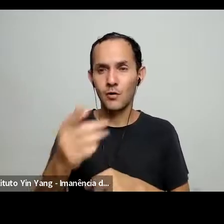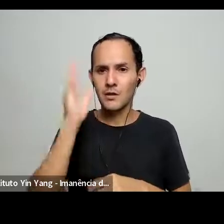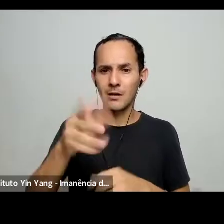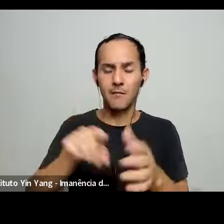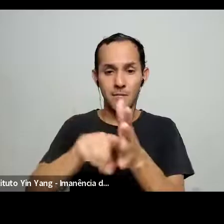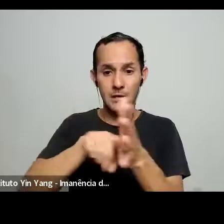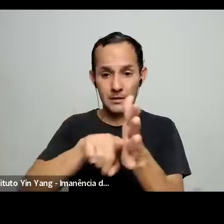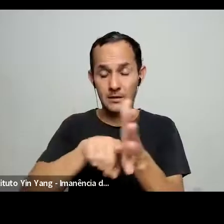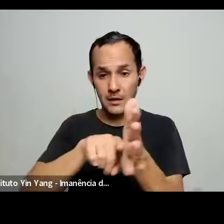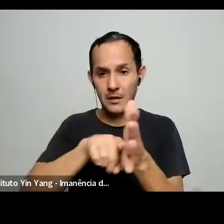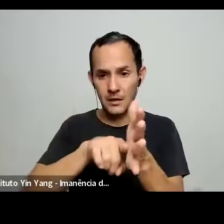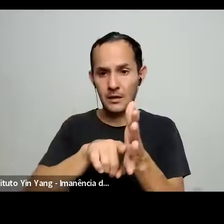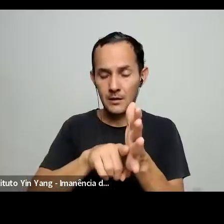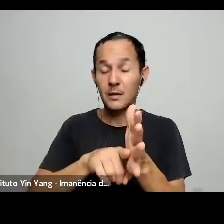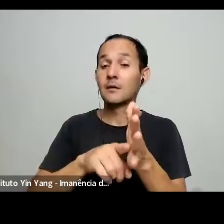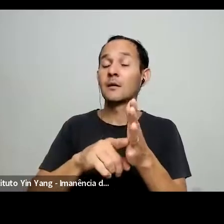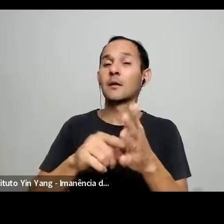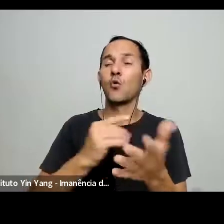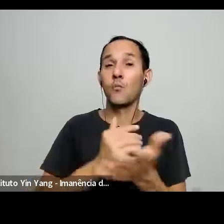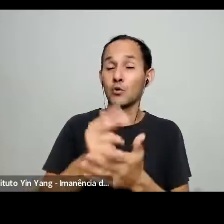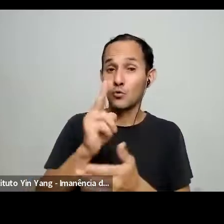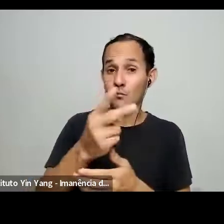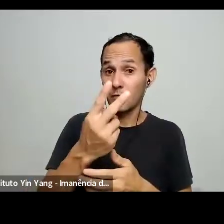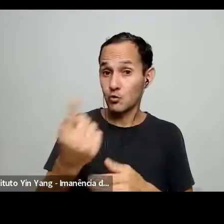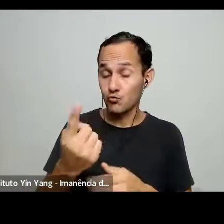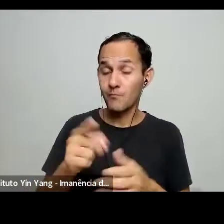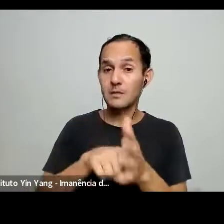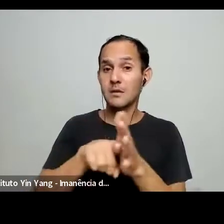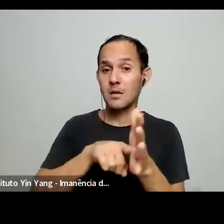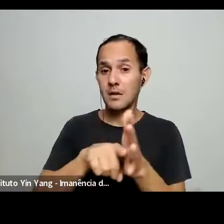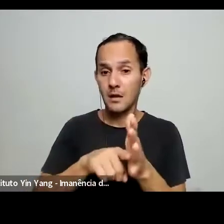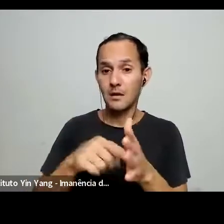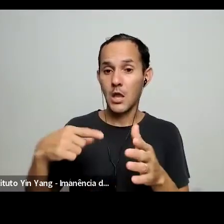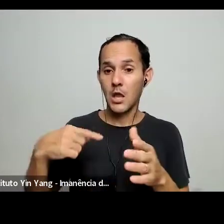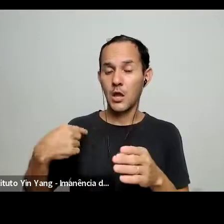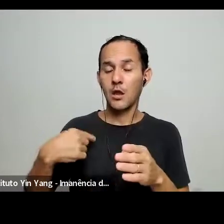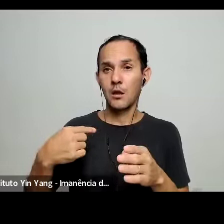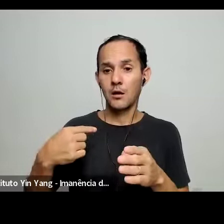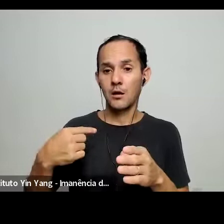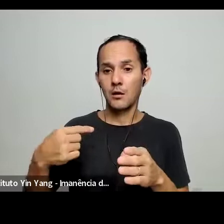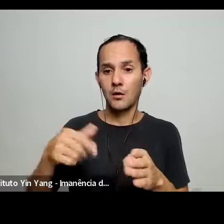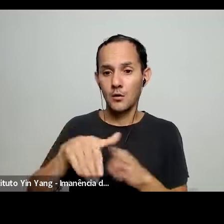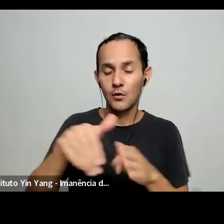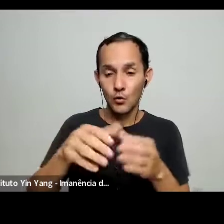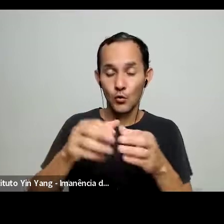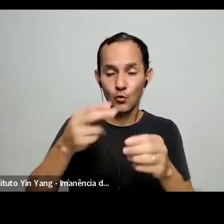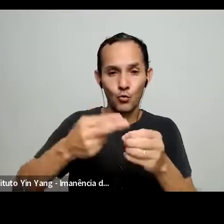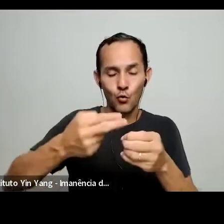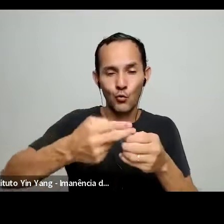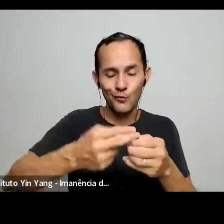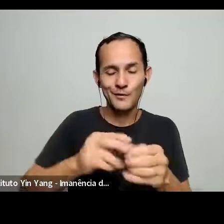pesquisa elaborada também desde 2021, orientada pelo Núcleo de Pesquisa em